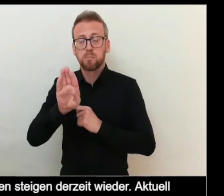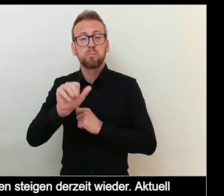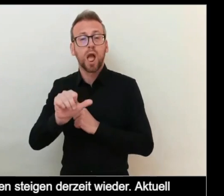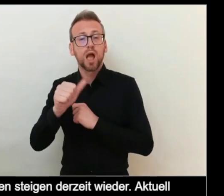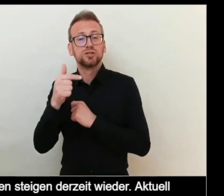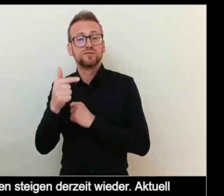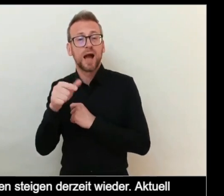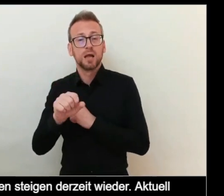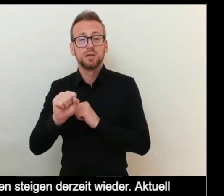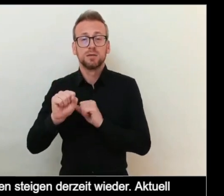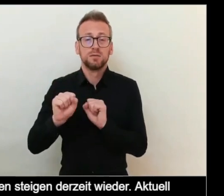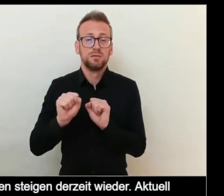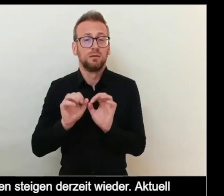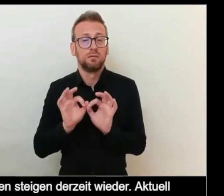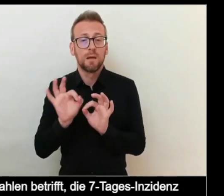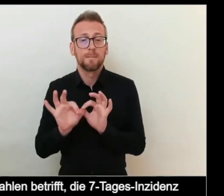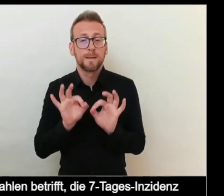26.314, deutschlandweit